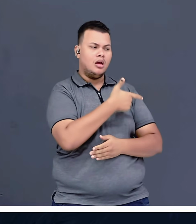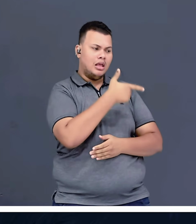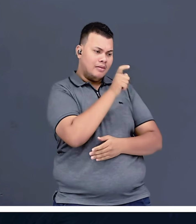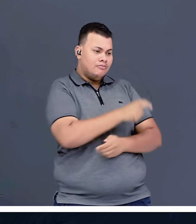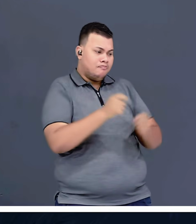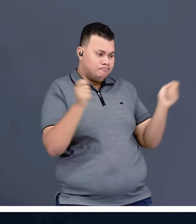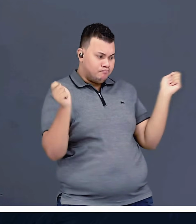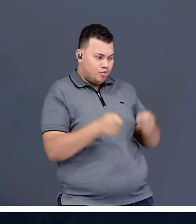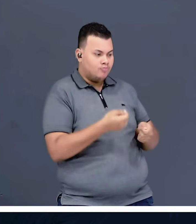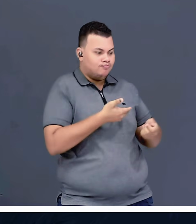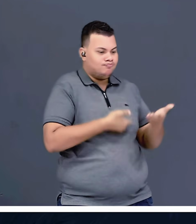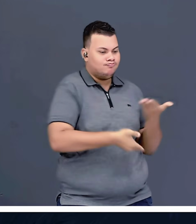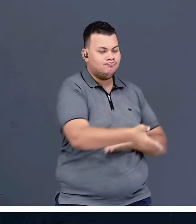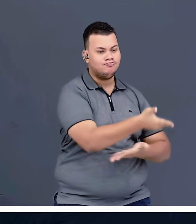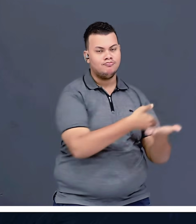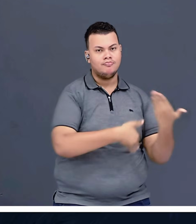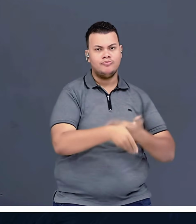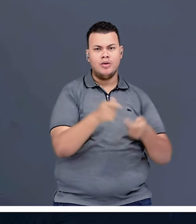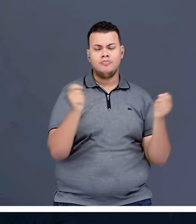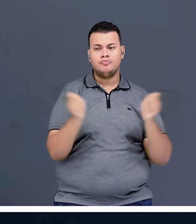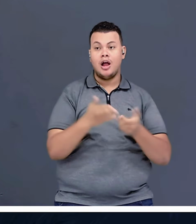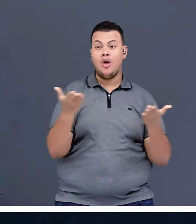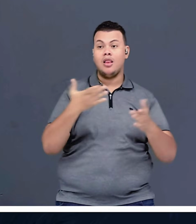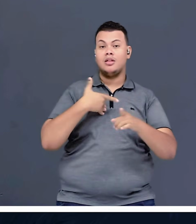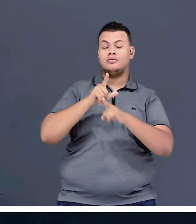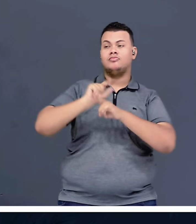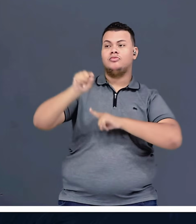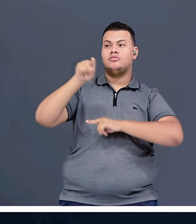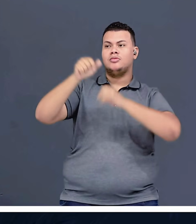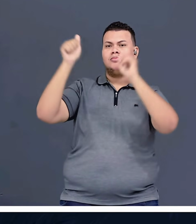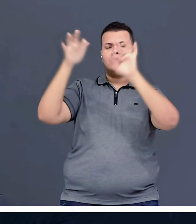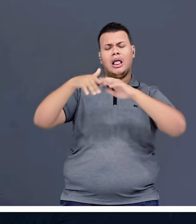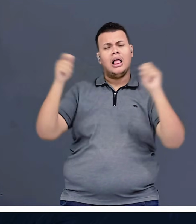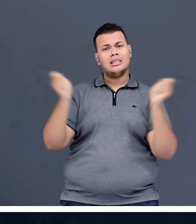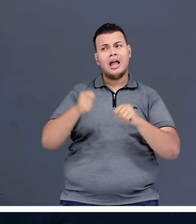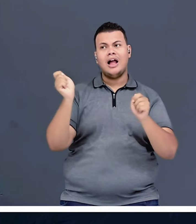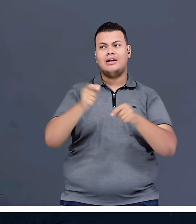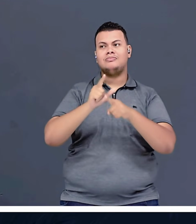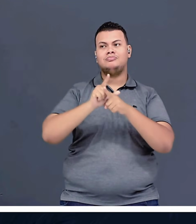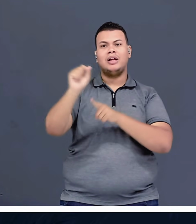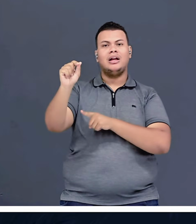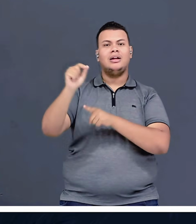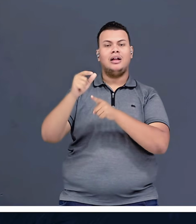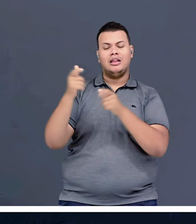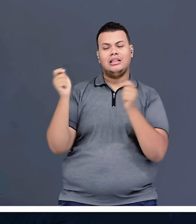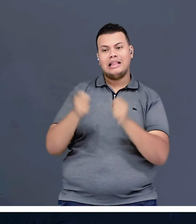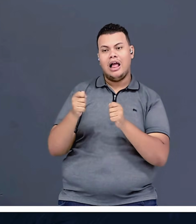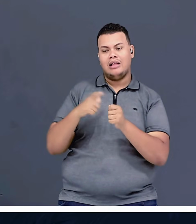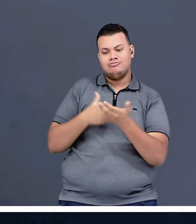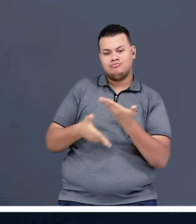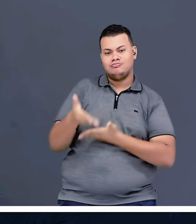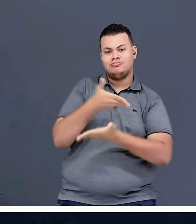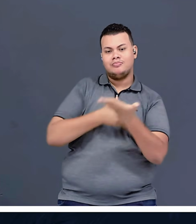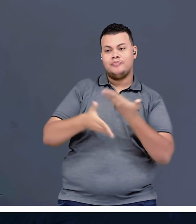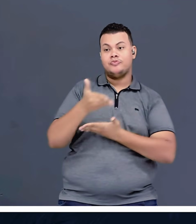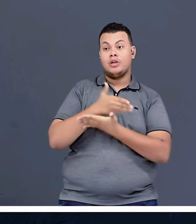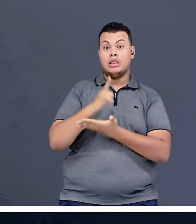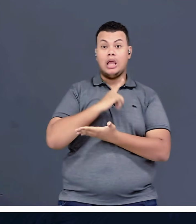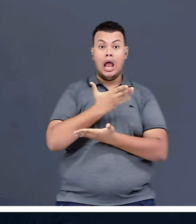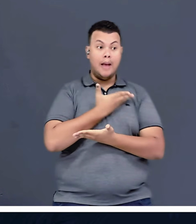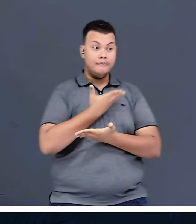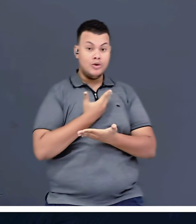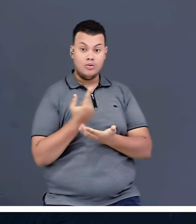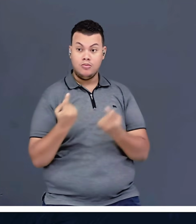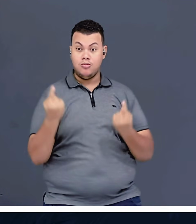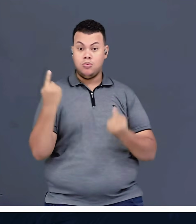Tem como repartir. Vamos para casa debaixo dessa bênção, tem como repartir. Deixa eu te dizer, meu irmão, tem colegas teus que